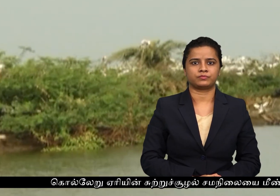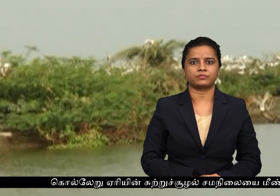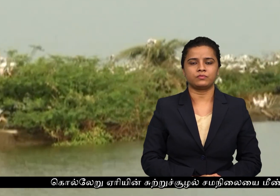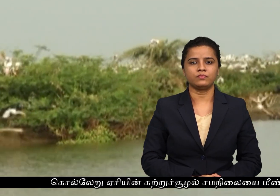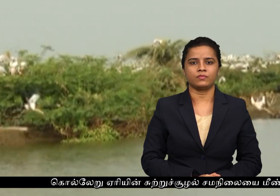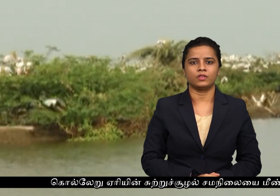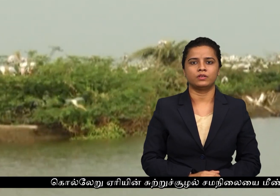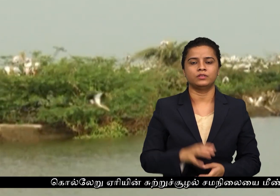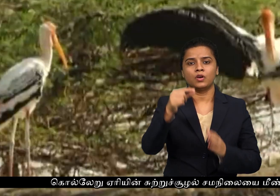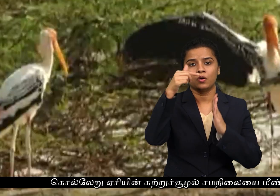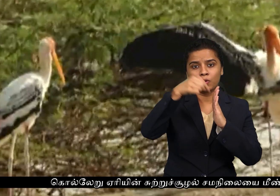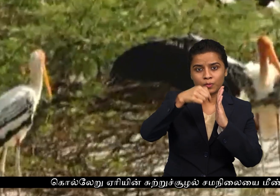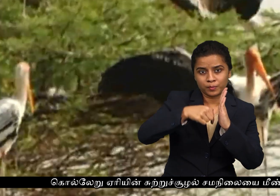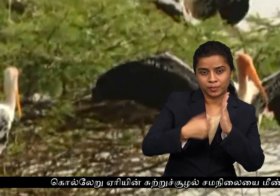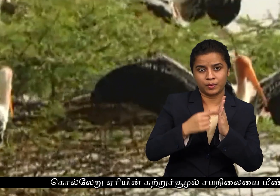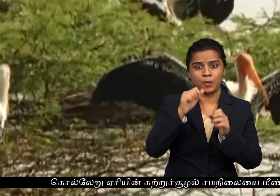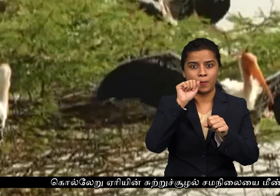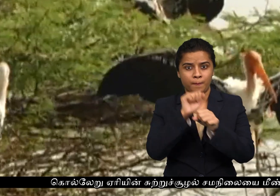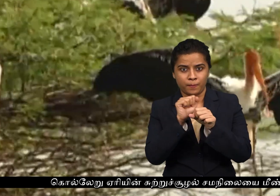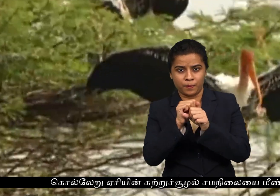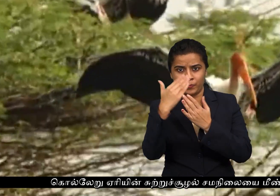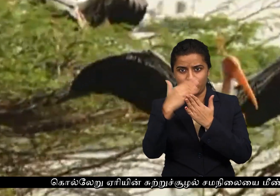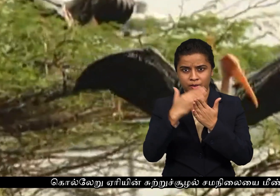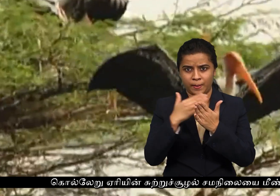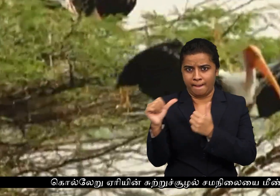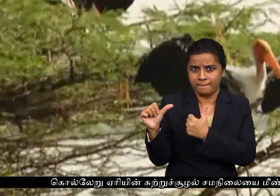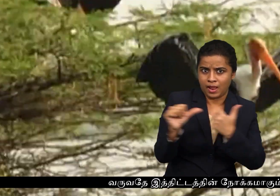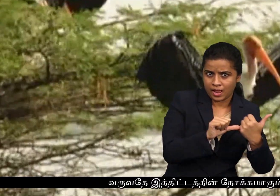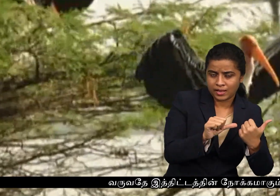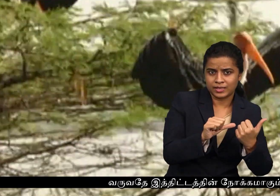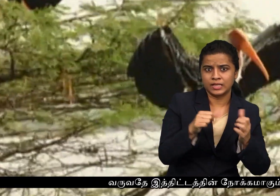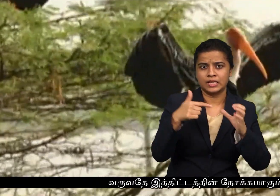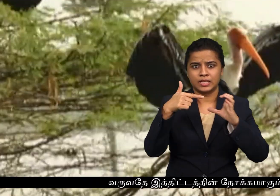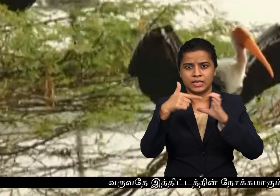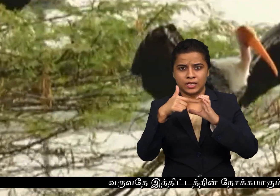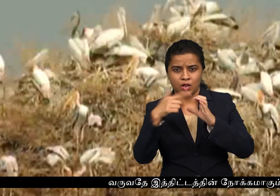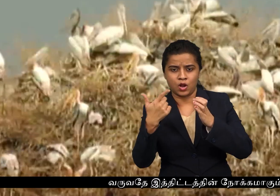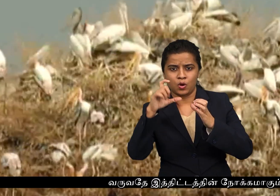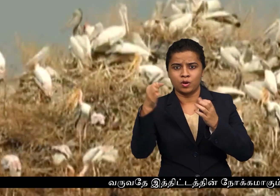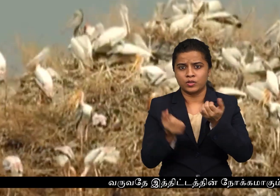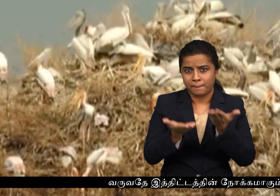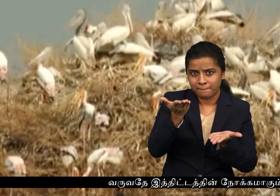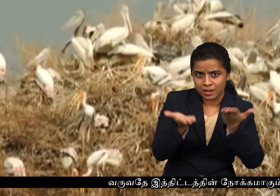கொல்லேறு ஏரியின் சுற்றுச்சூழல் சமநிலையை மீண்டும் கொண்டு வருவதே இத்திட்டத்தின் நோக்கமாகும்.